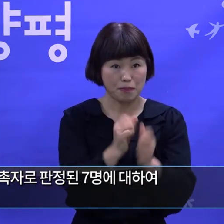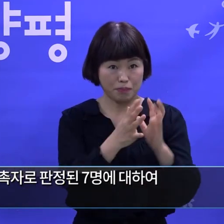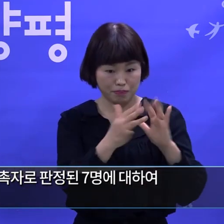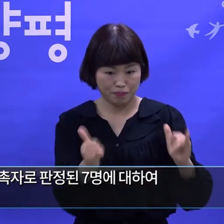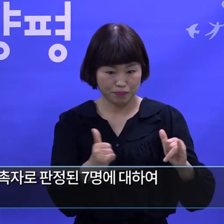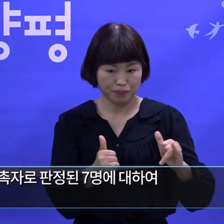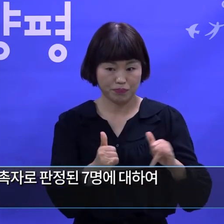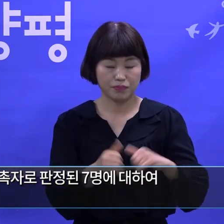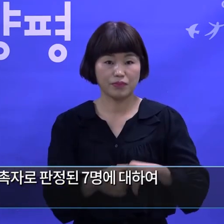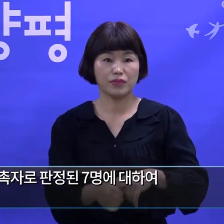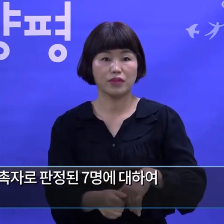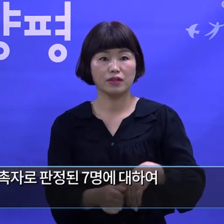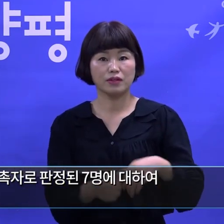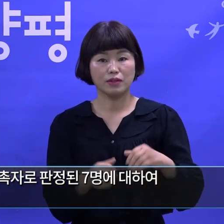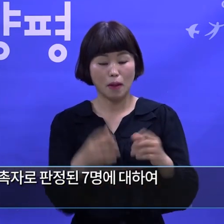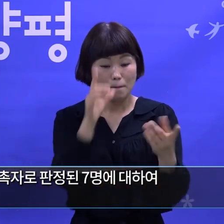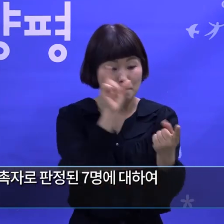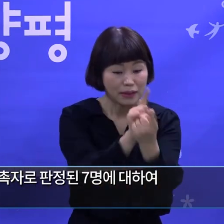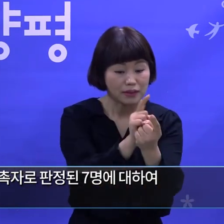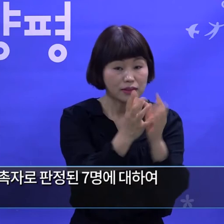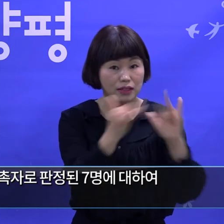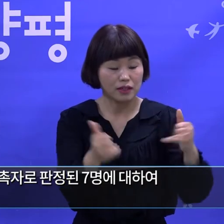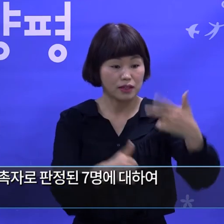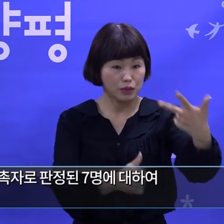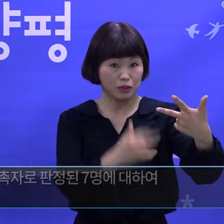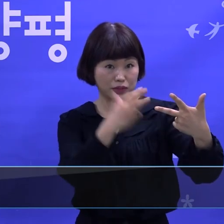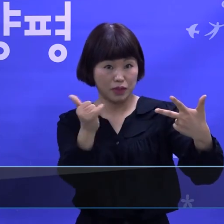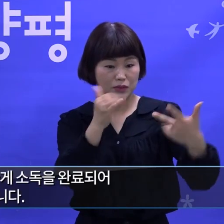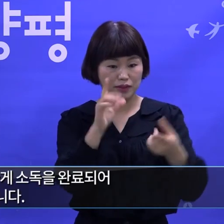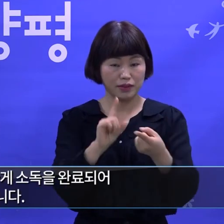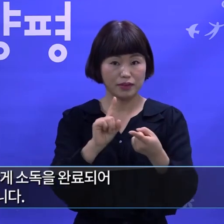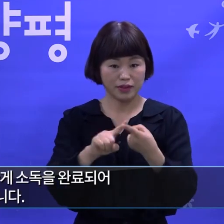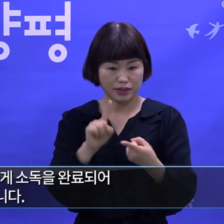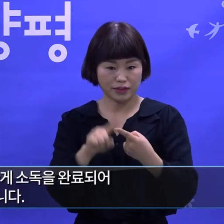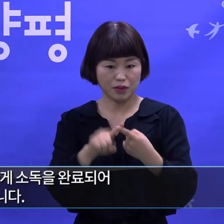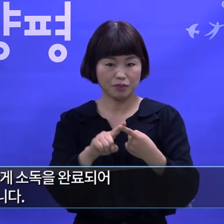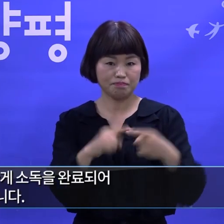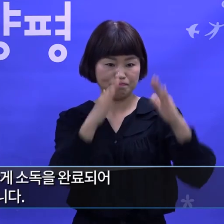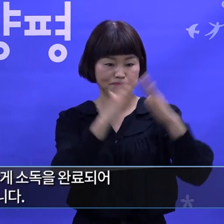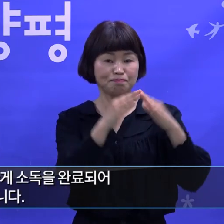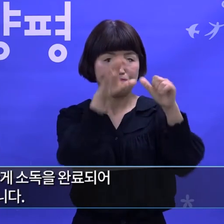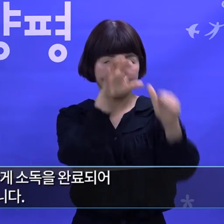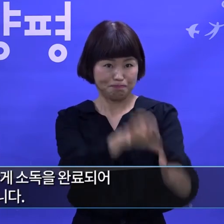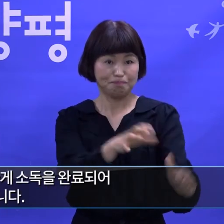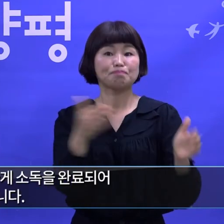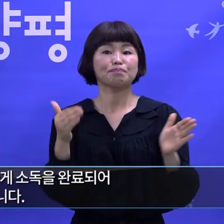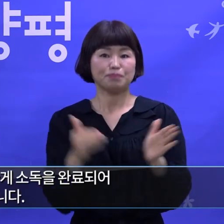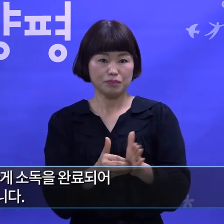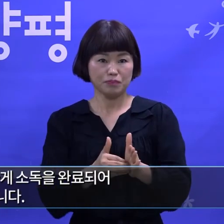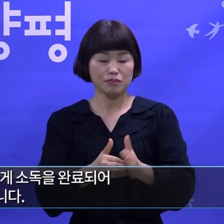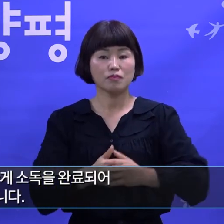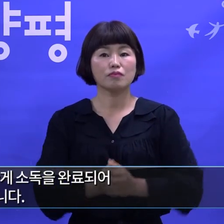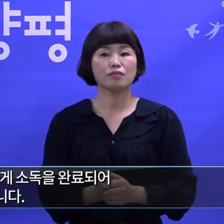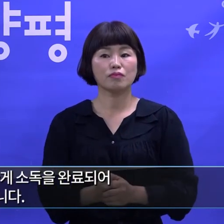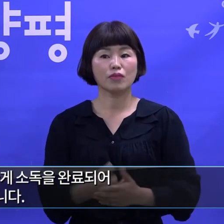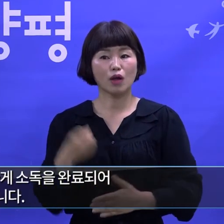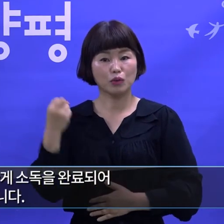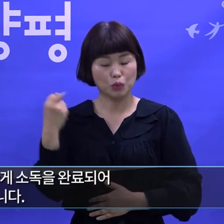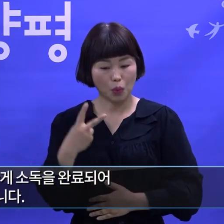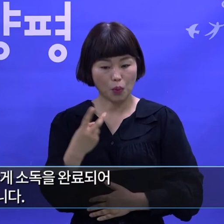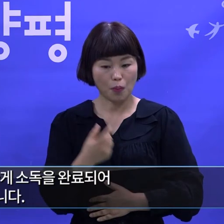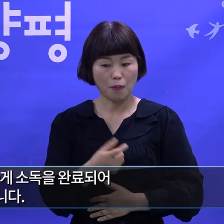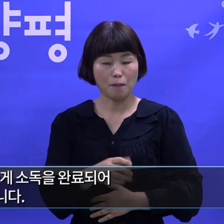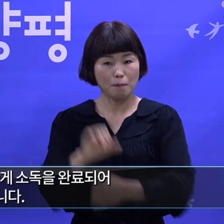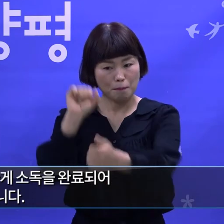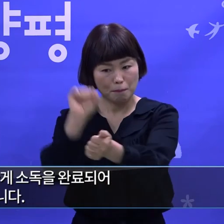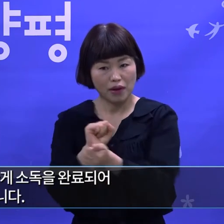7명에 대하여 자가격리 조치하였고 확진자가 들렸던 모든 업소와